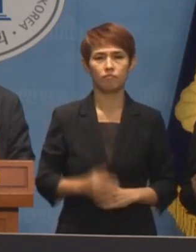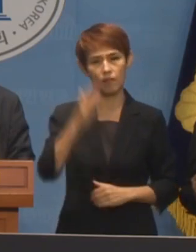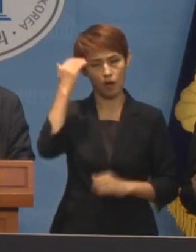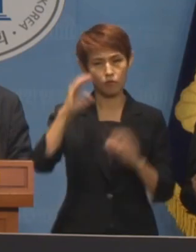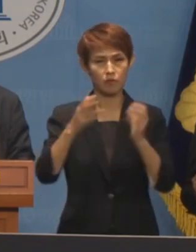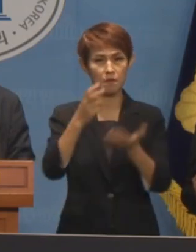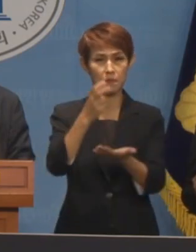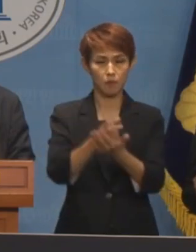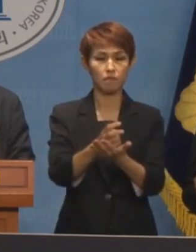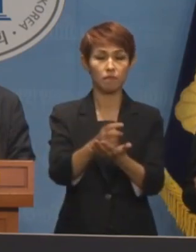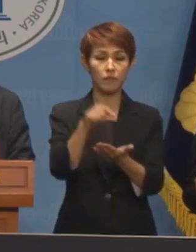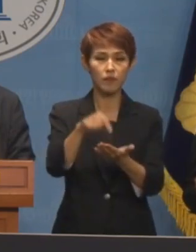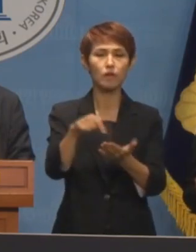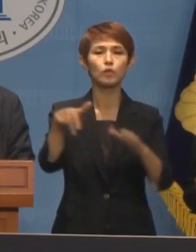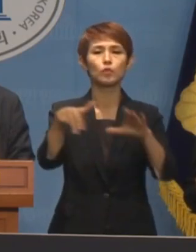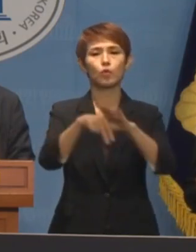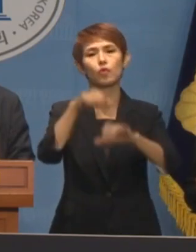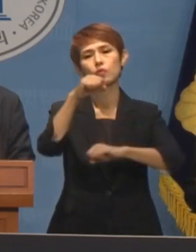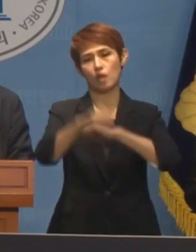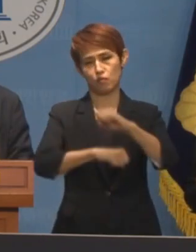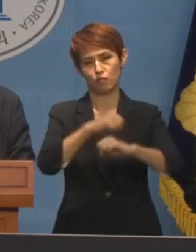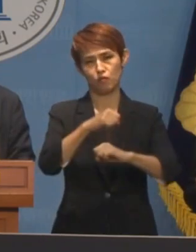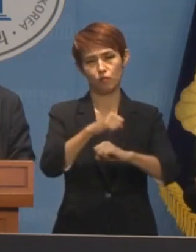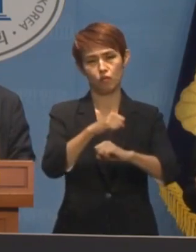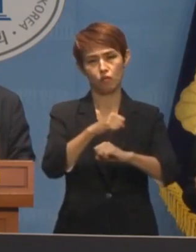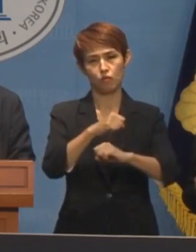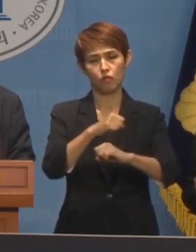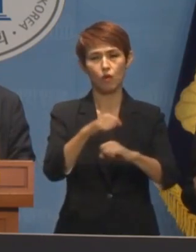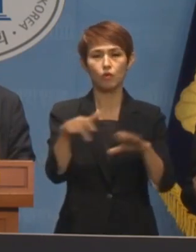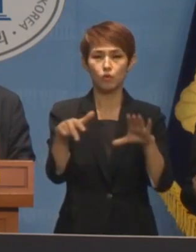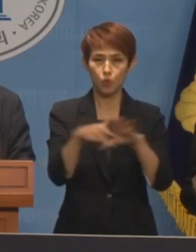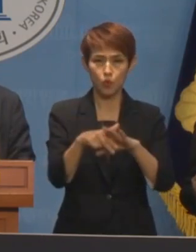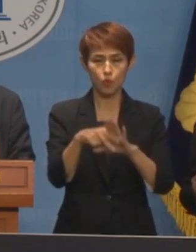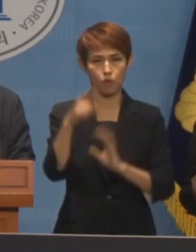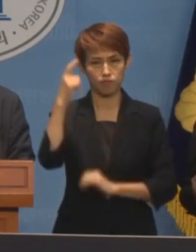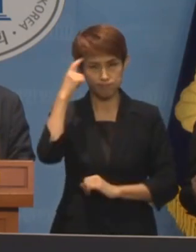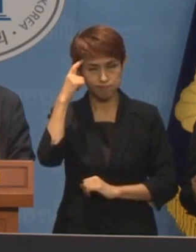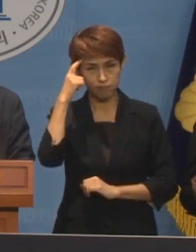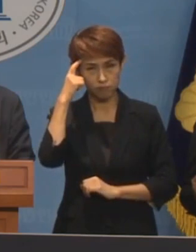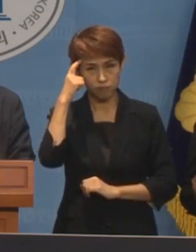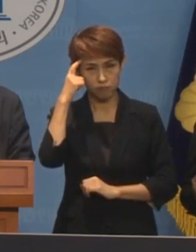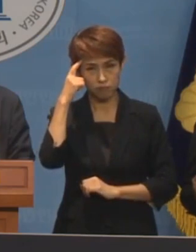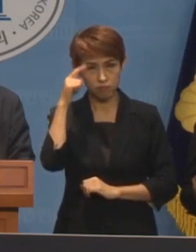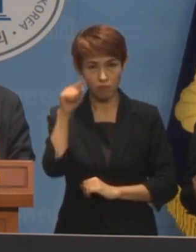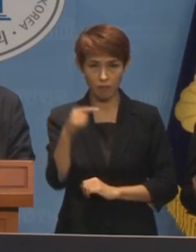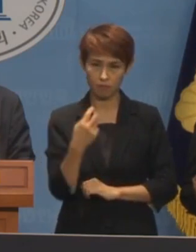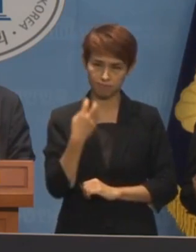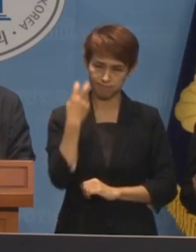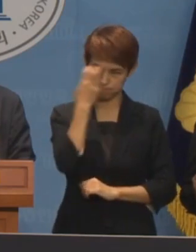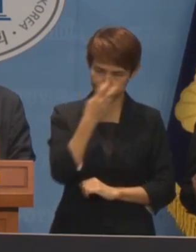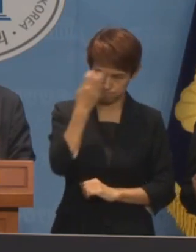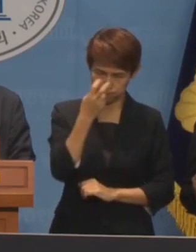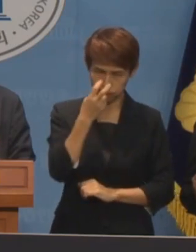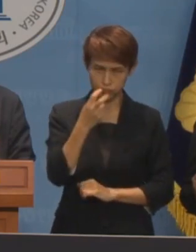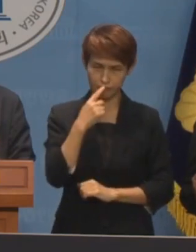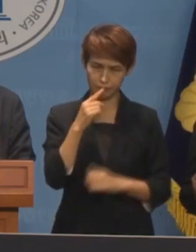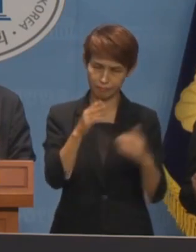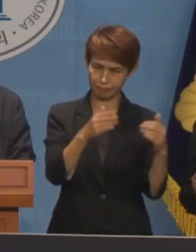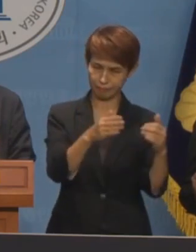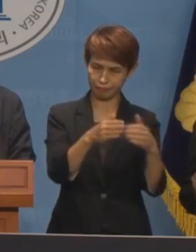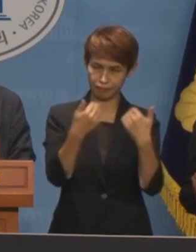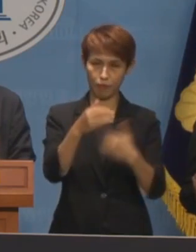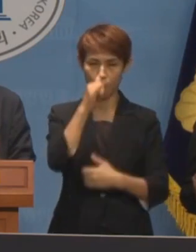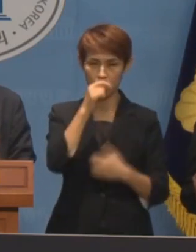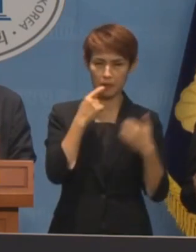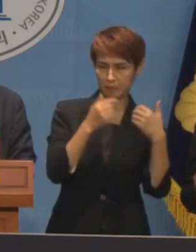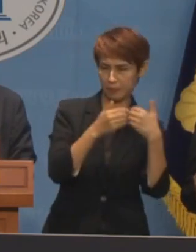보장된 종교의 자유, 종교적 신념, 사상에 대한 검열이 마구잡이로 자행되며 마녀